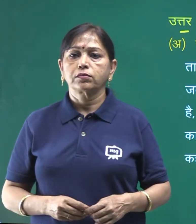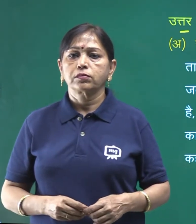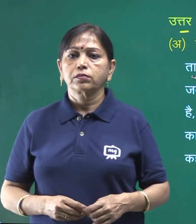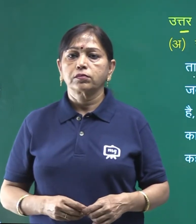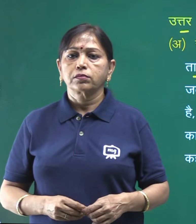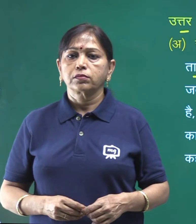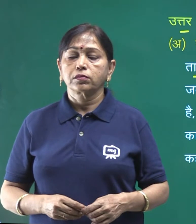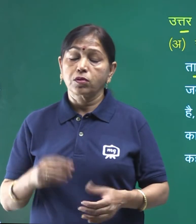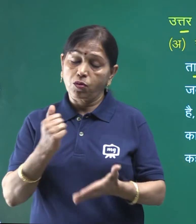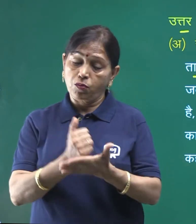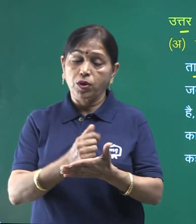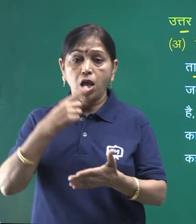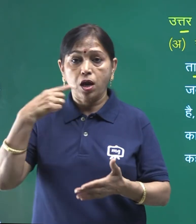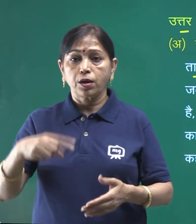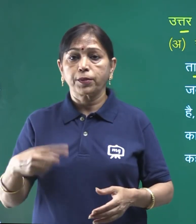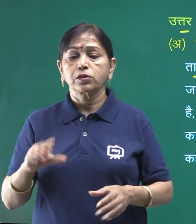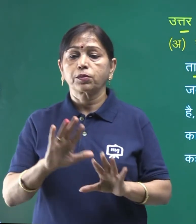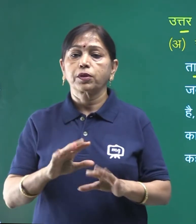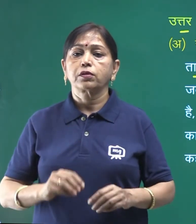निश्चित तापमान पर